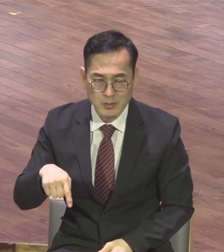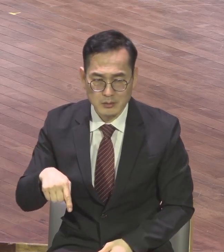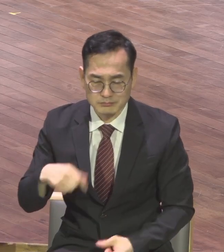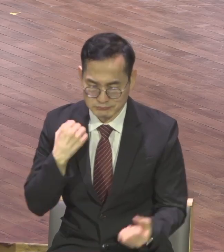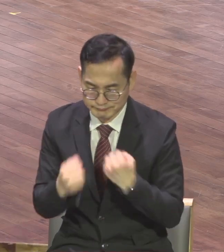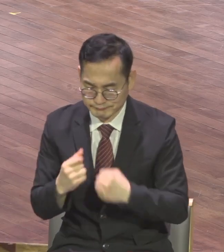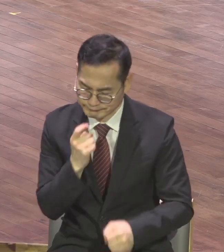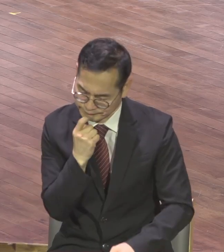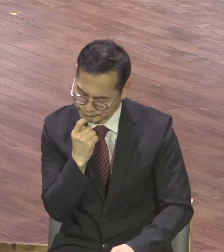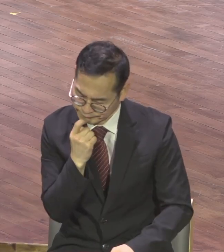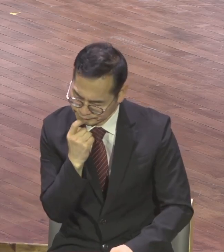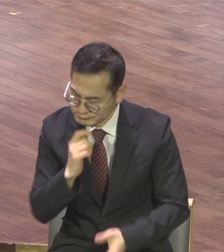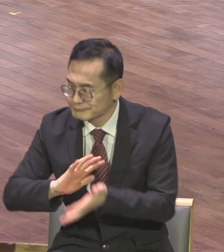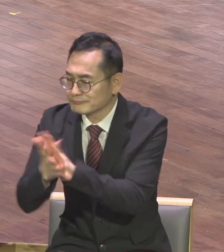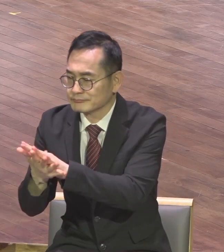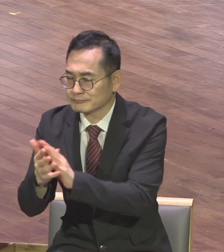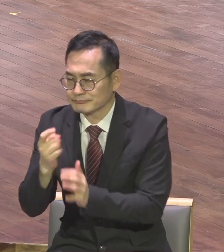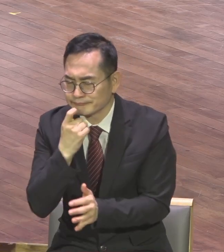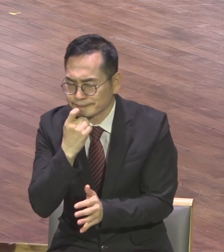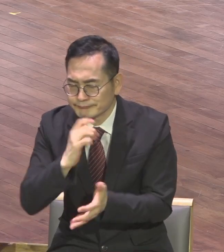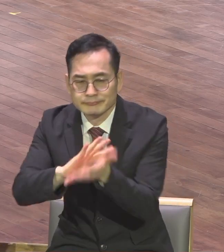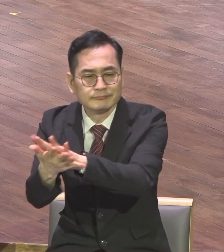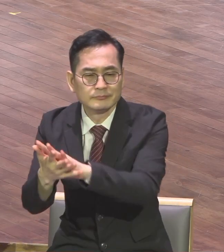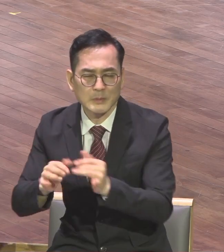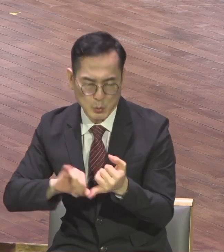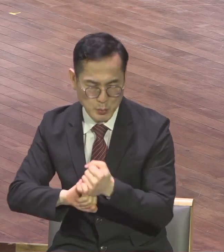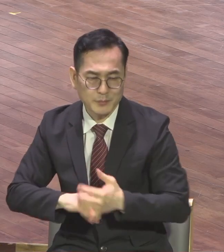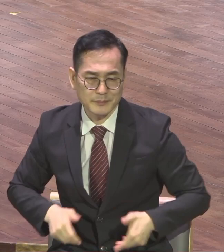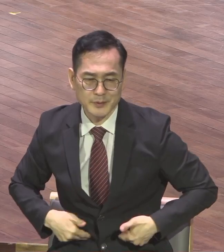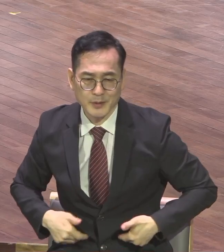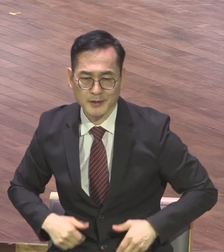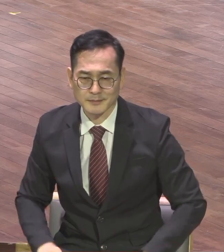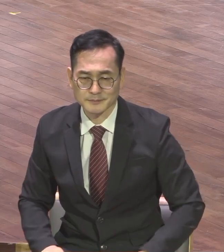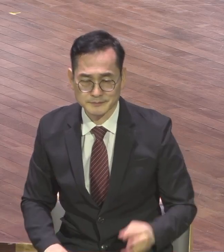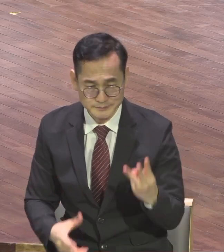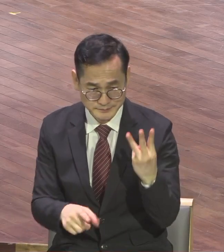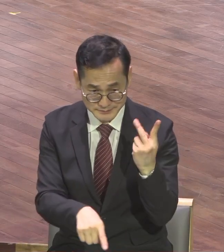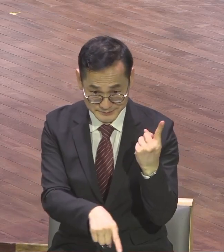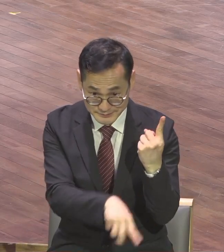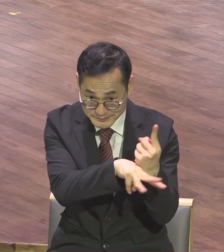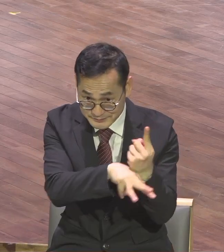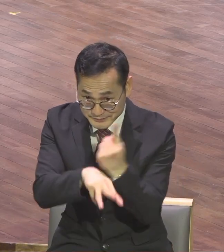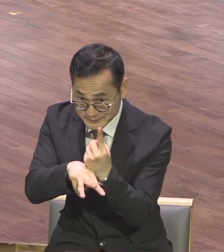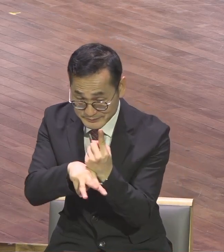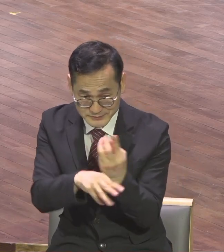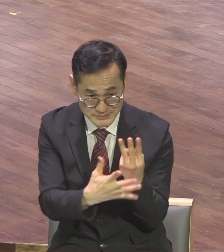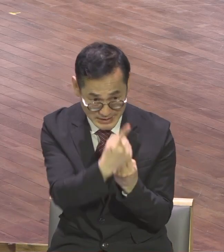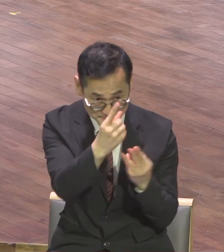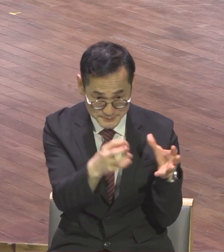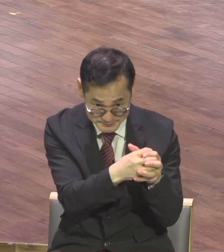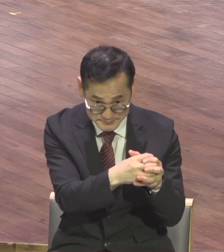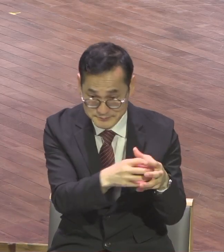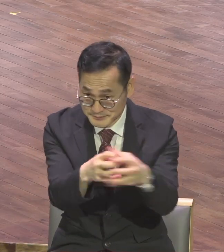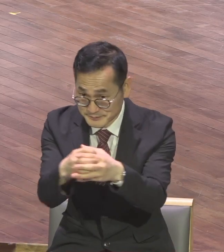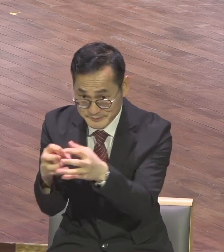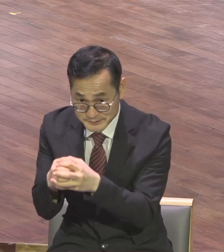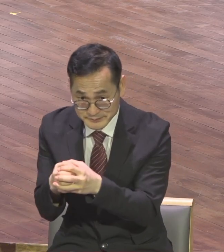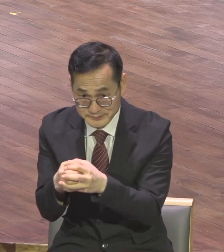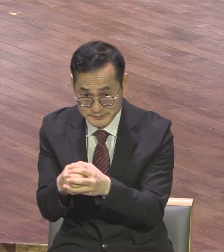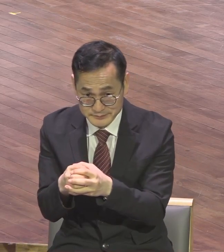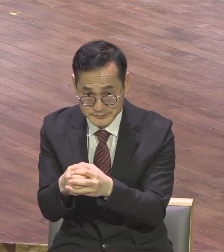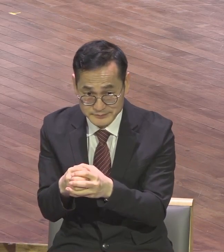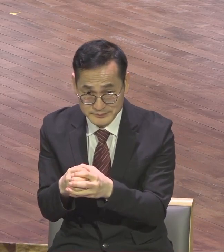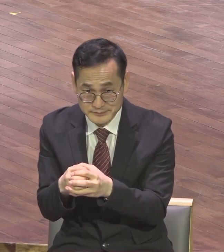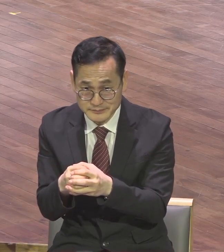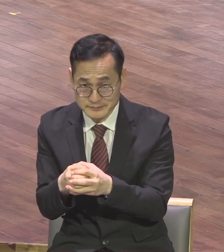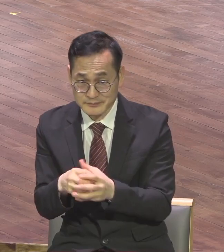되겠습니다. 현장을 변화시키자. 자, 하나님께서 3.1조 3운동 시대적 응답 시간표를 우리에게